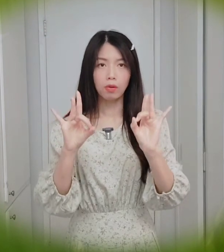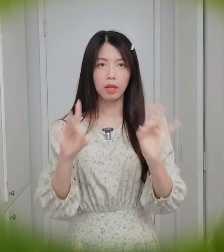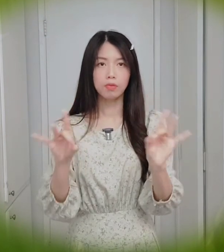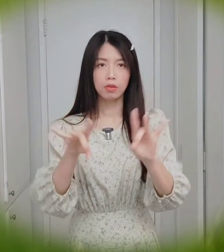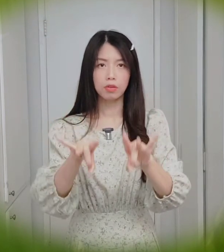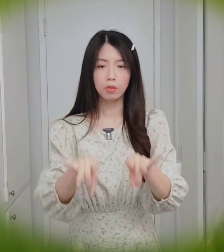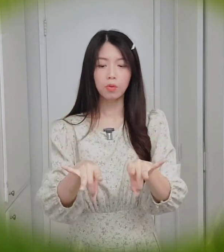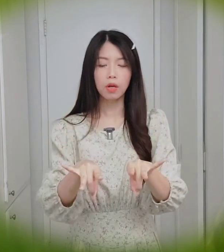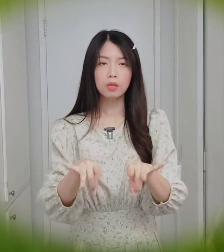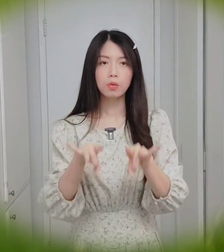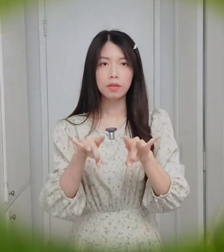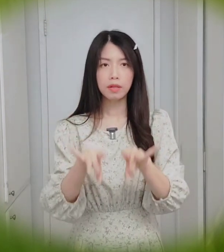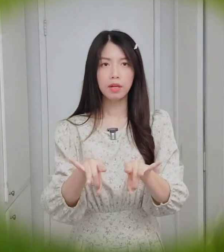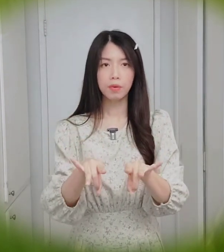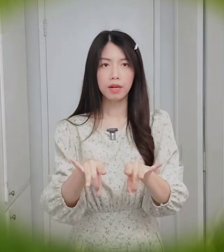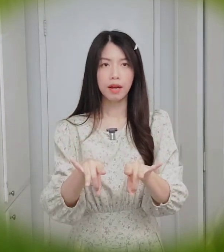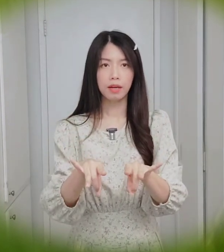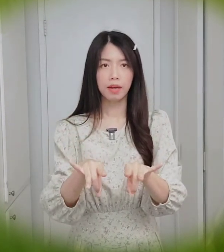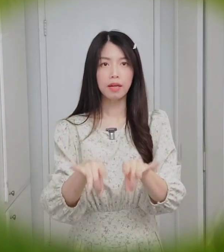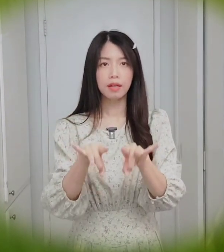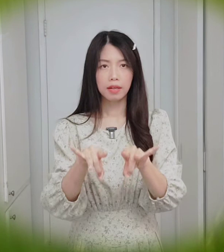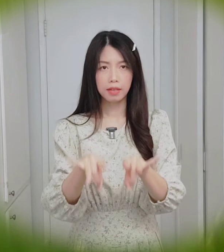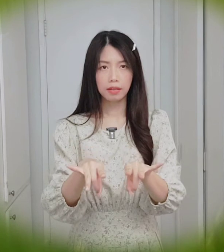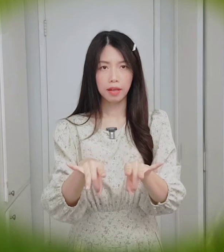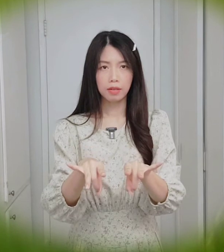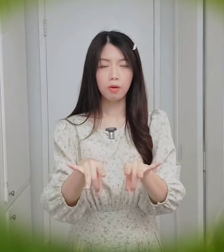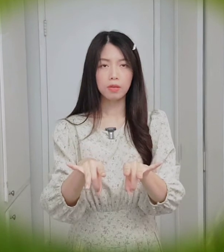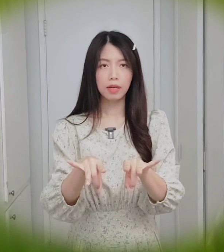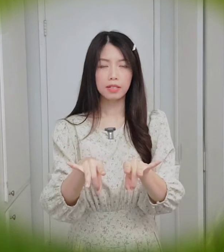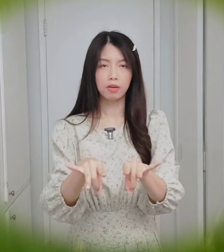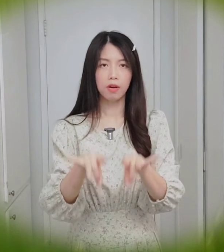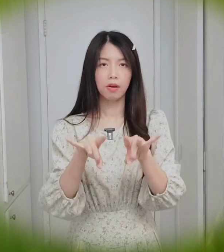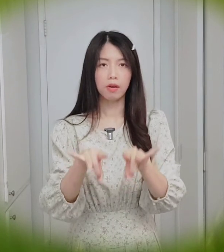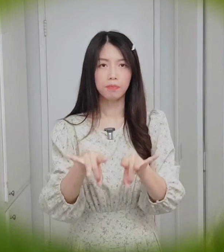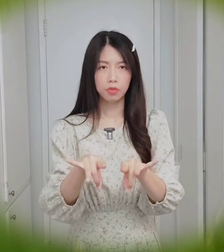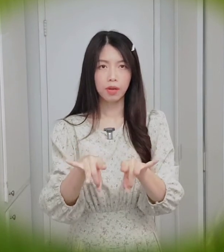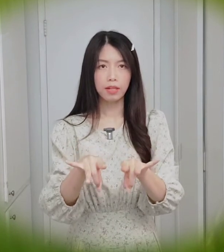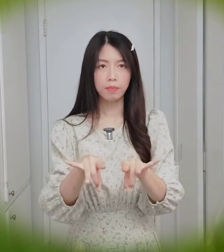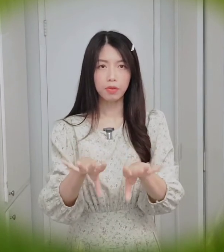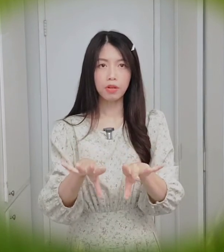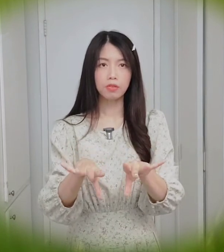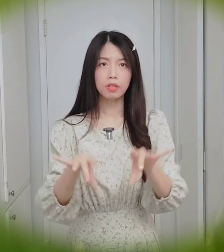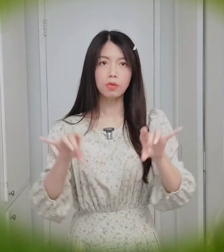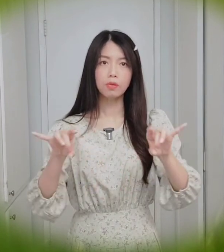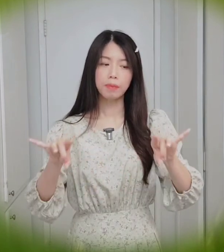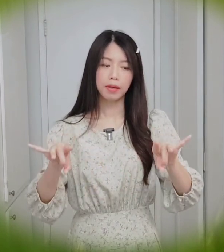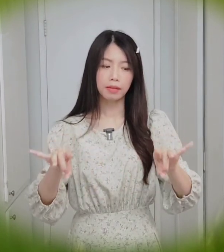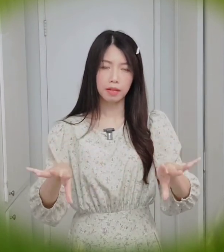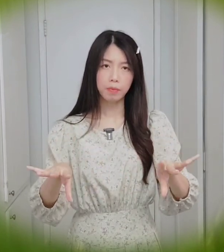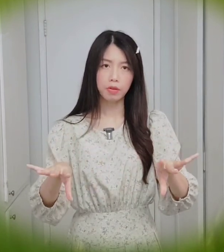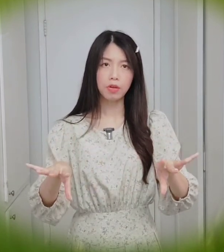이렇게 동그랗게 붙여주시고 손등이 위를 향하게 이 상태에서 시작하시는 거예요. 중간에서 한번